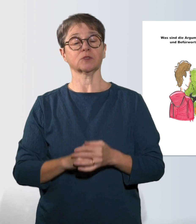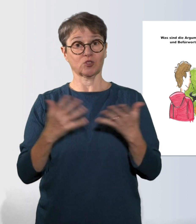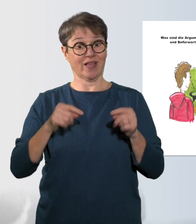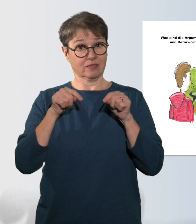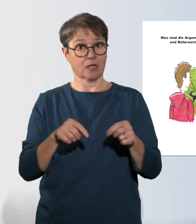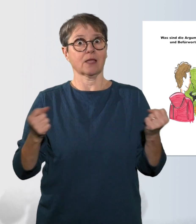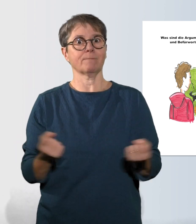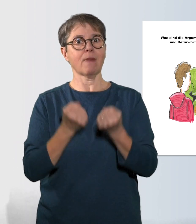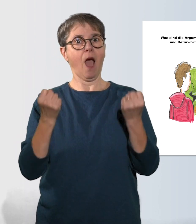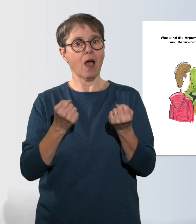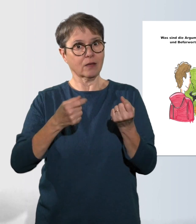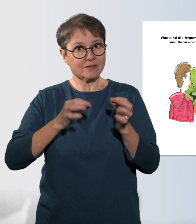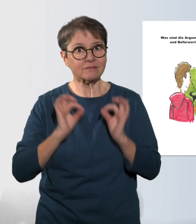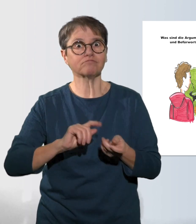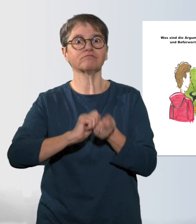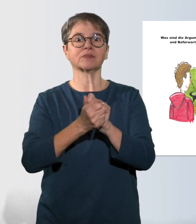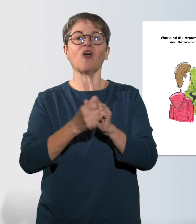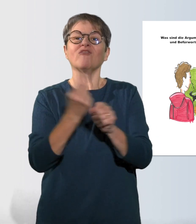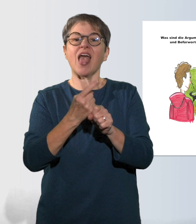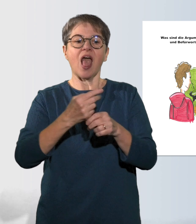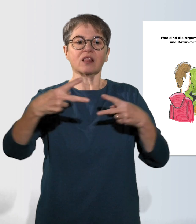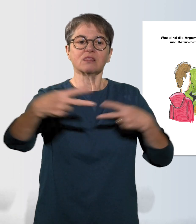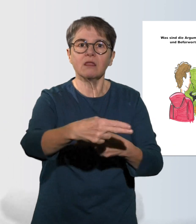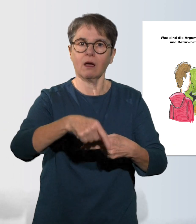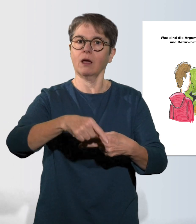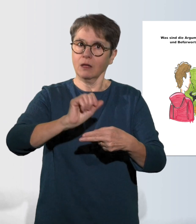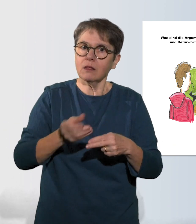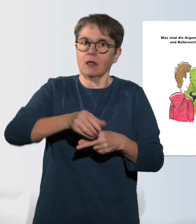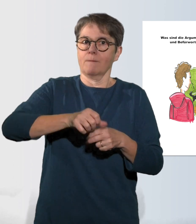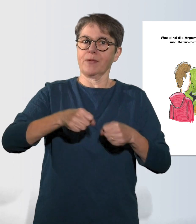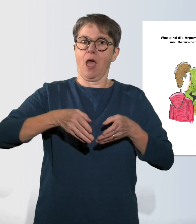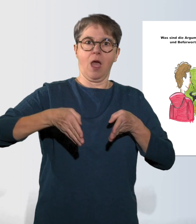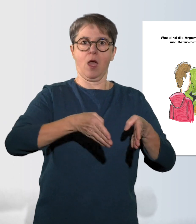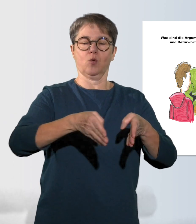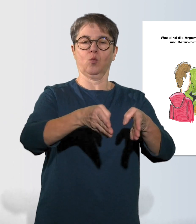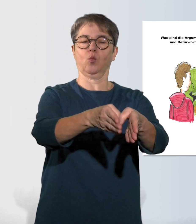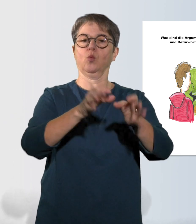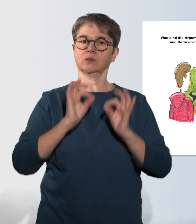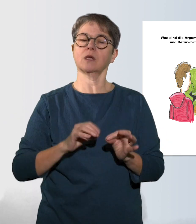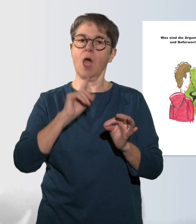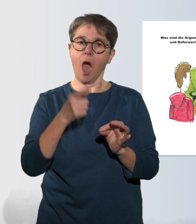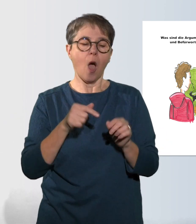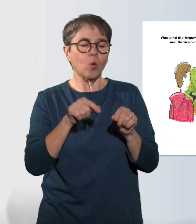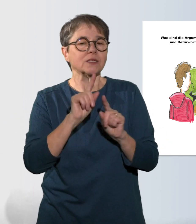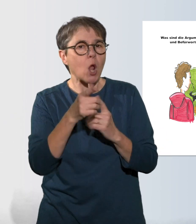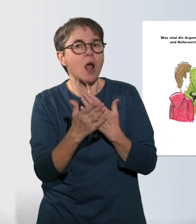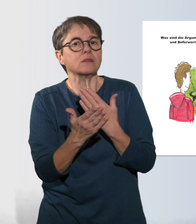Abschnitte ermöglicht. Verbaute Ufer sollen bei der Erstellung von Uferwegen naturnah aufgewertet werden.